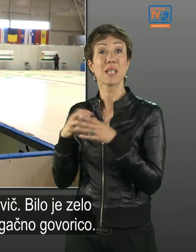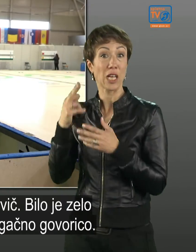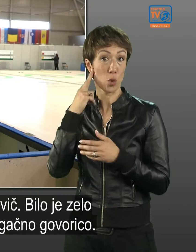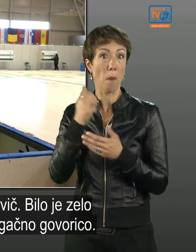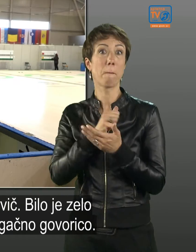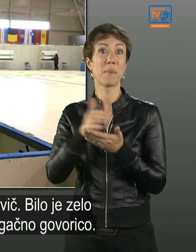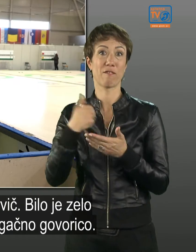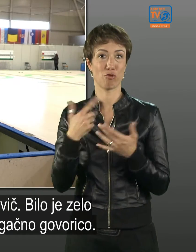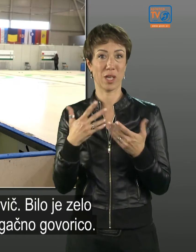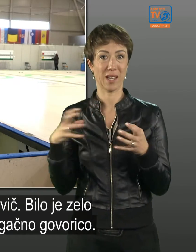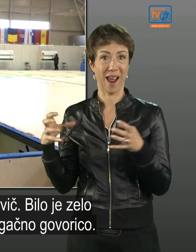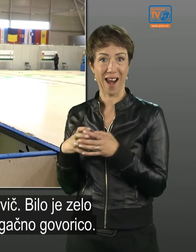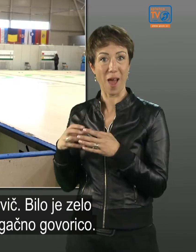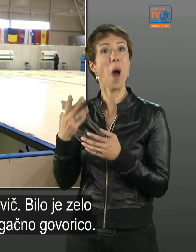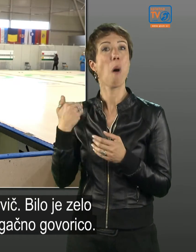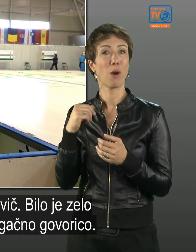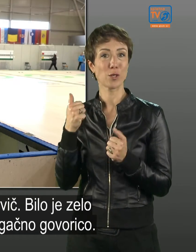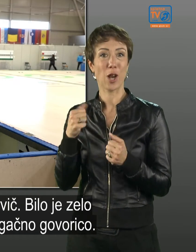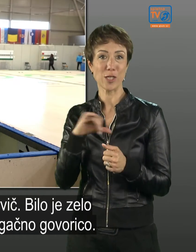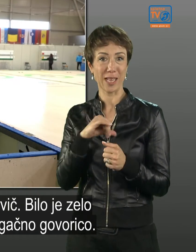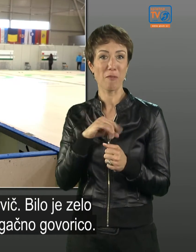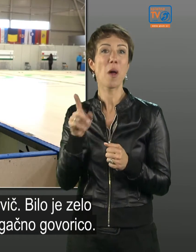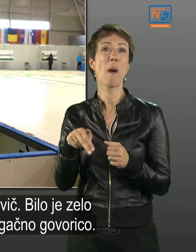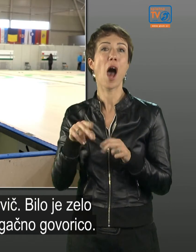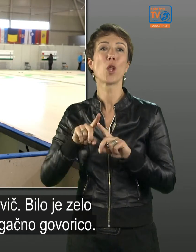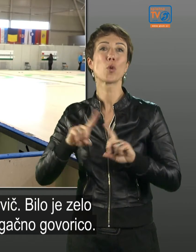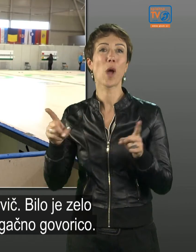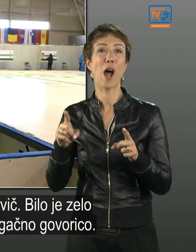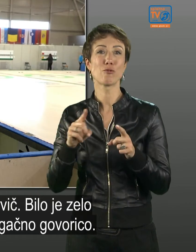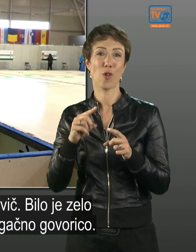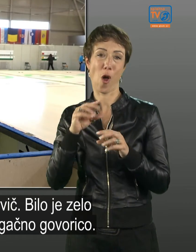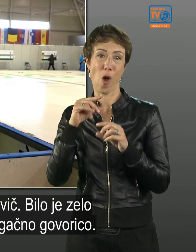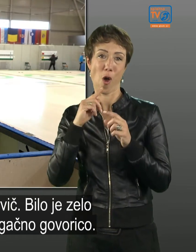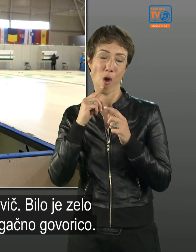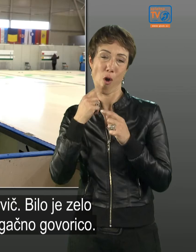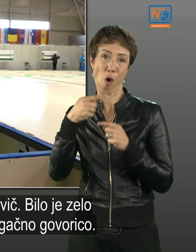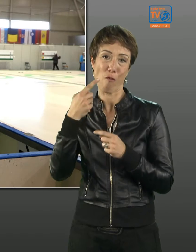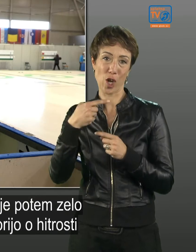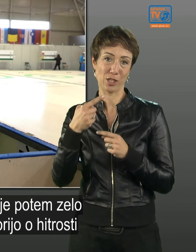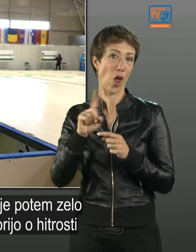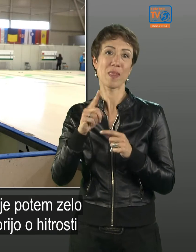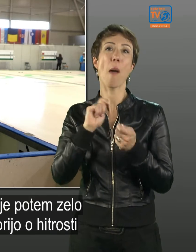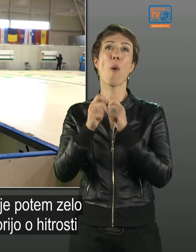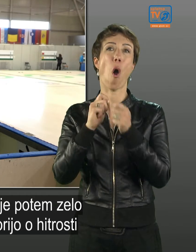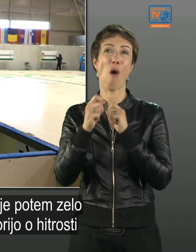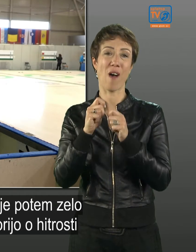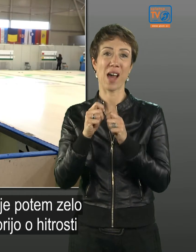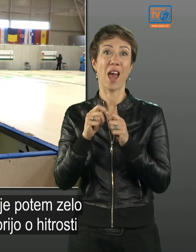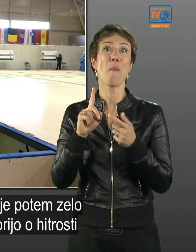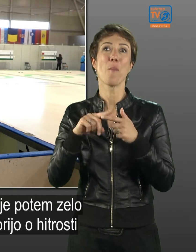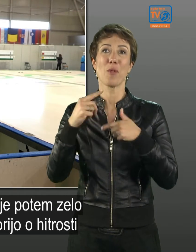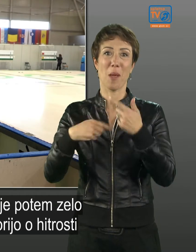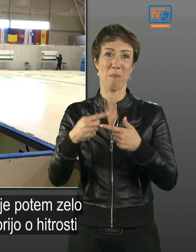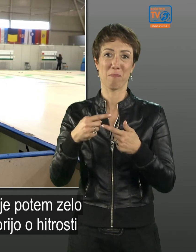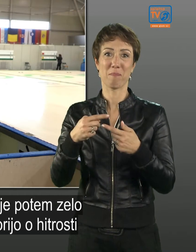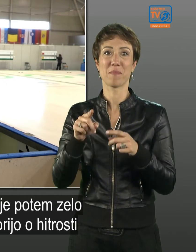Mi smo prvič igrali. Bilo je zelo zanimivo, ker imajo drugačno govorico, ne pogovarjajo se in je